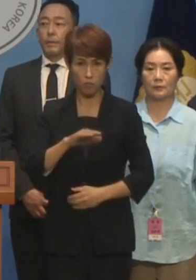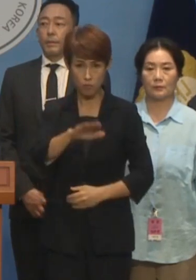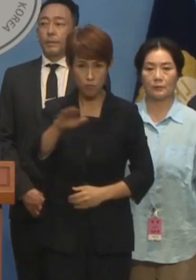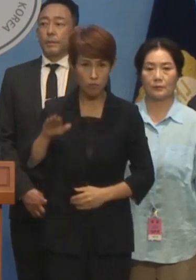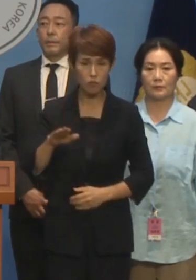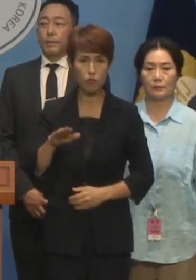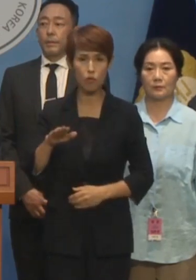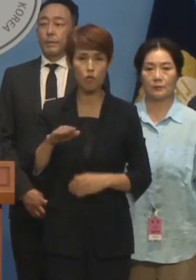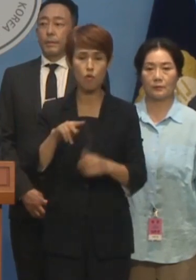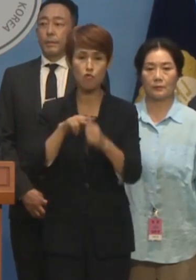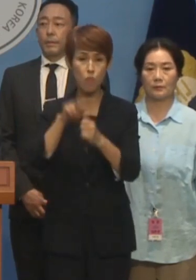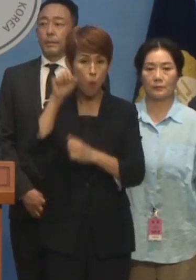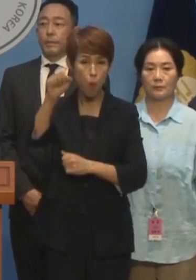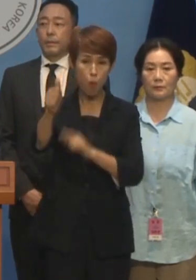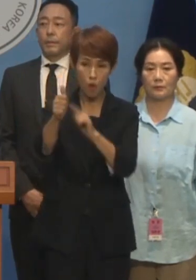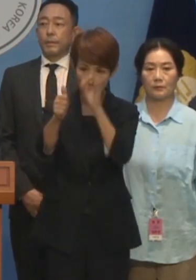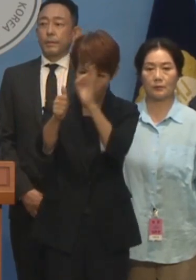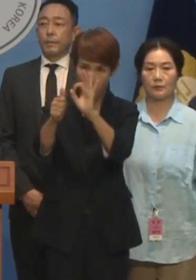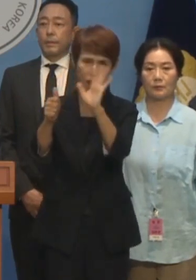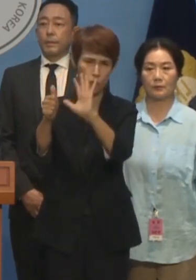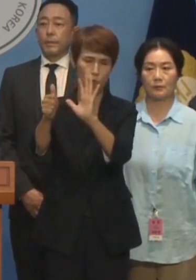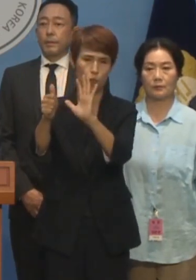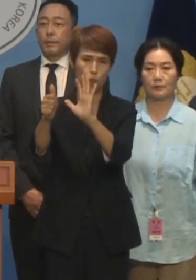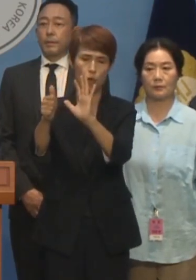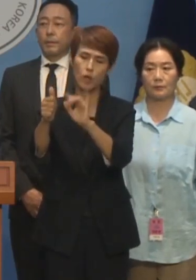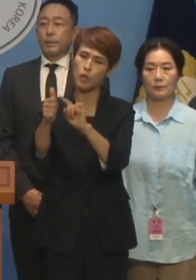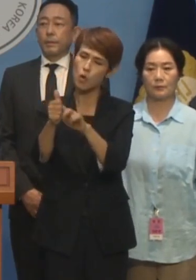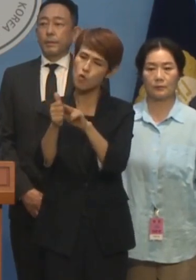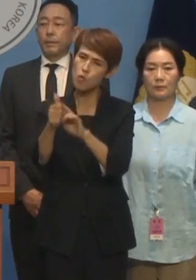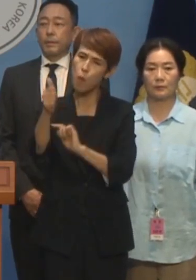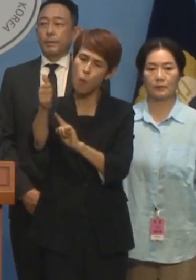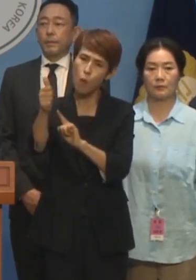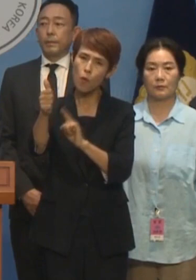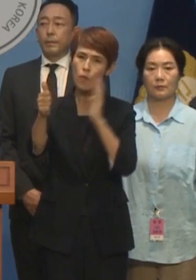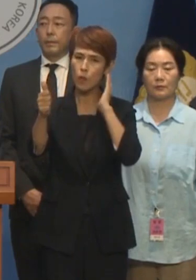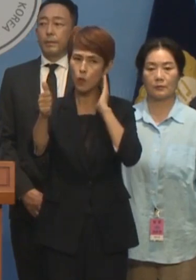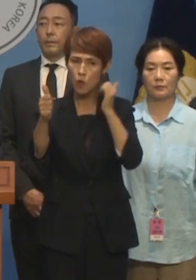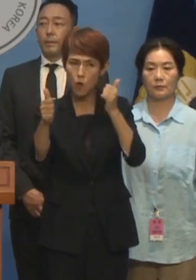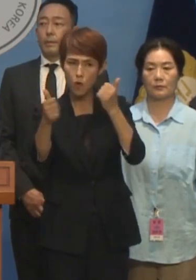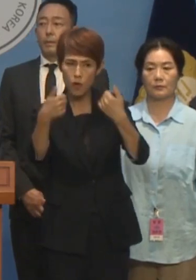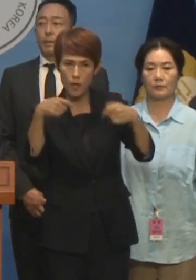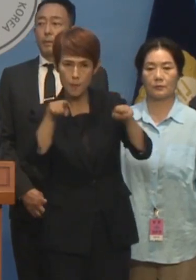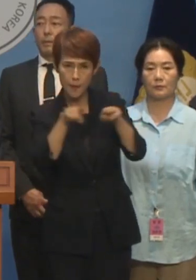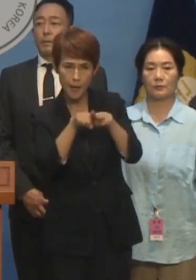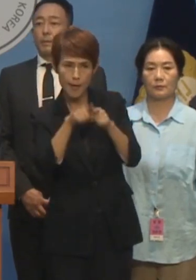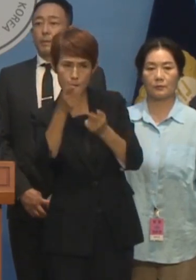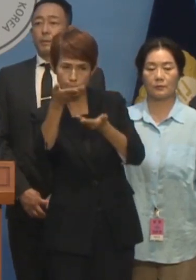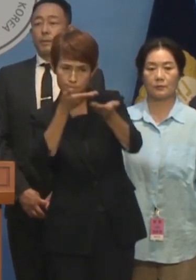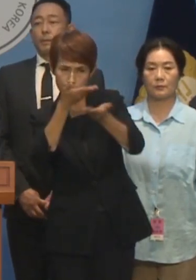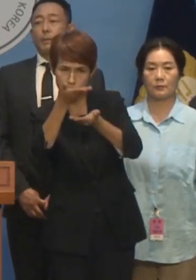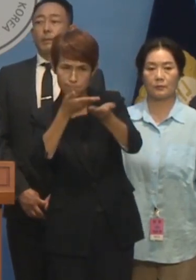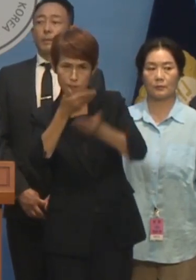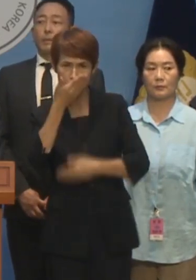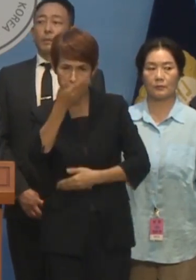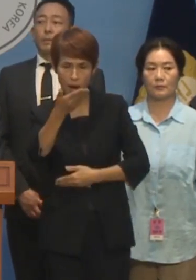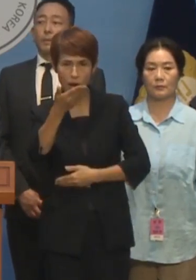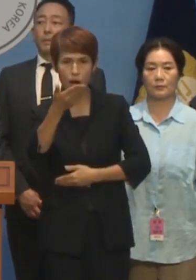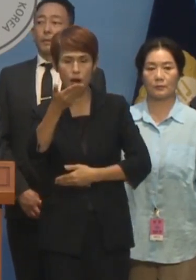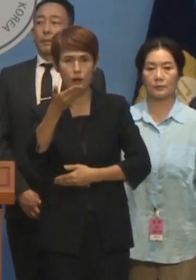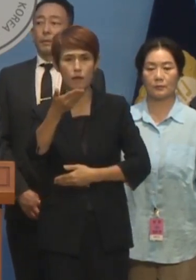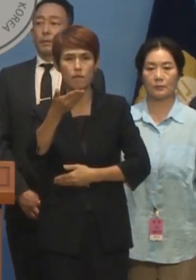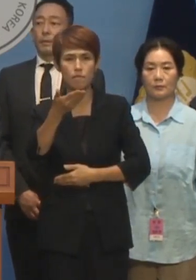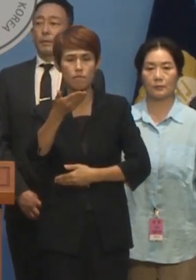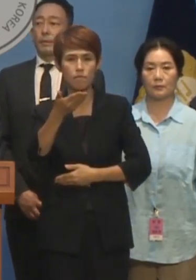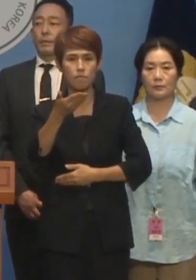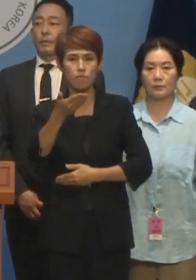후보자 개인을 보는 것이 아니라 어느 후보가 대통령과 제대로 소통하고 정권